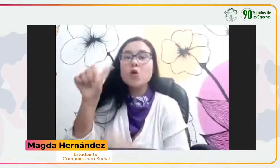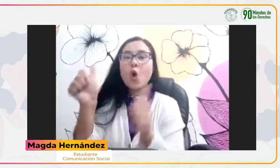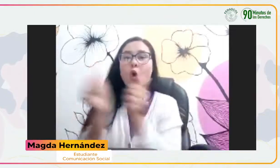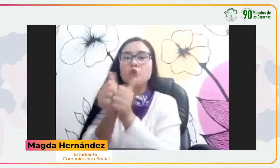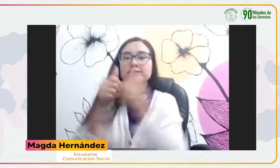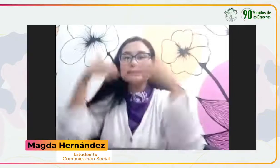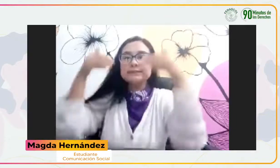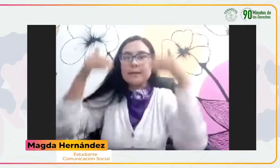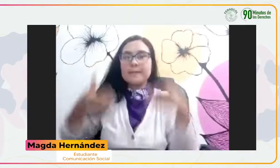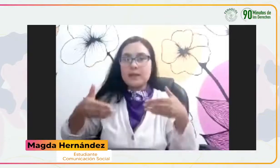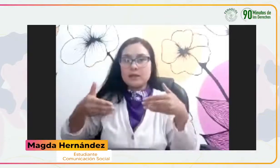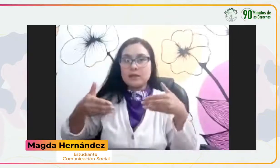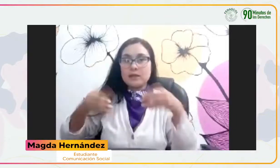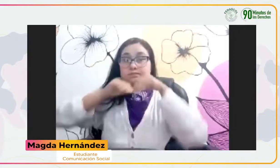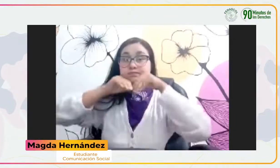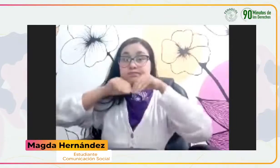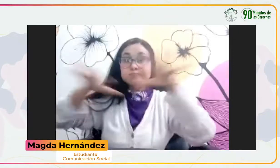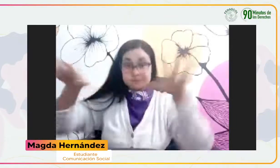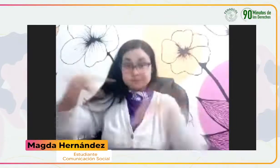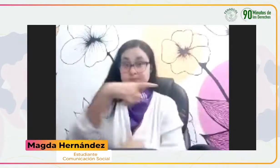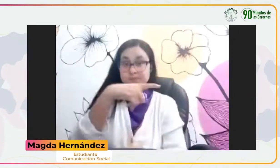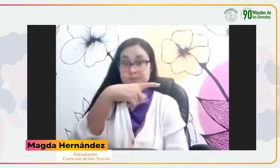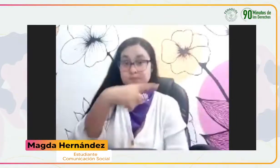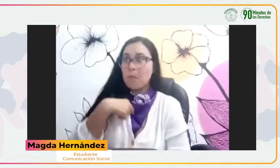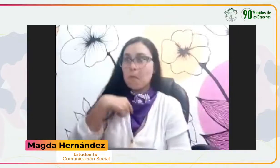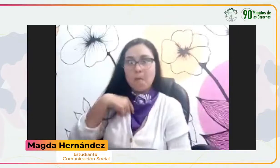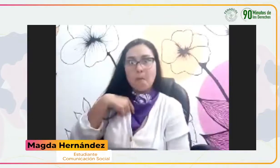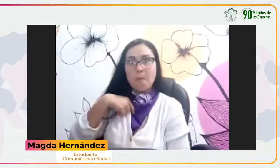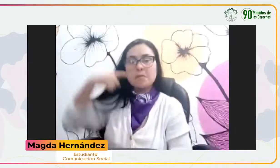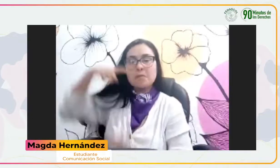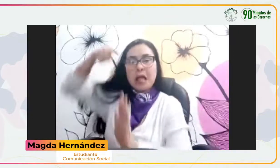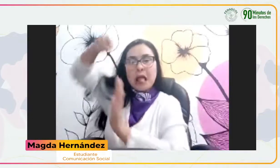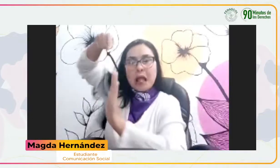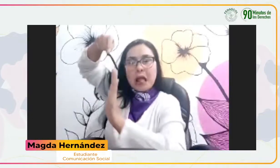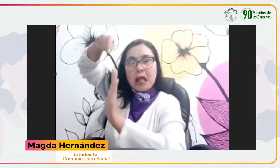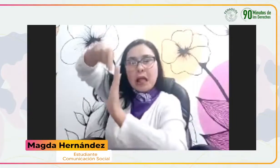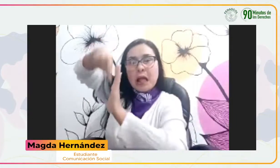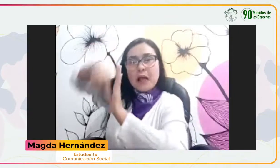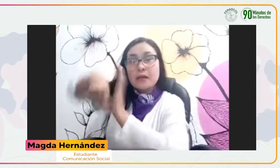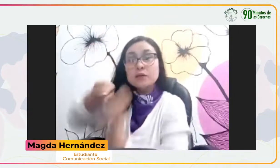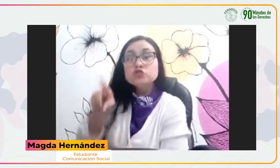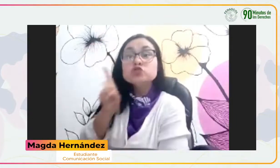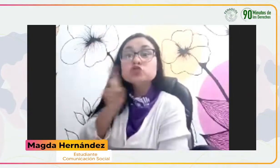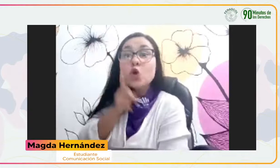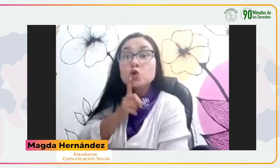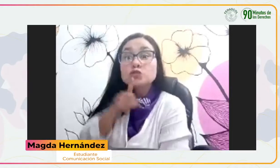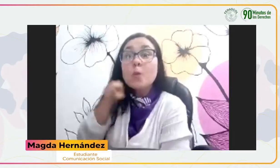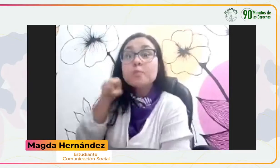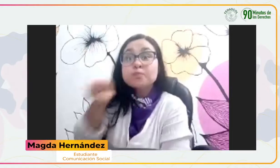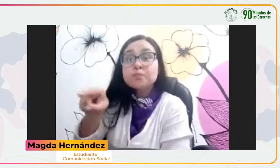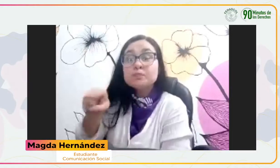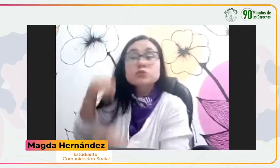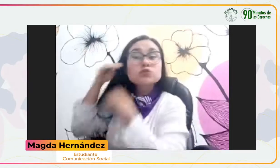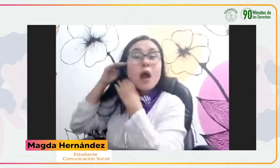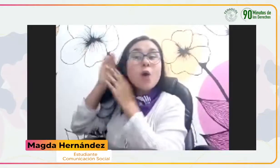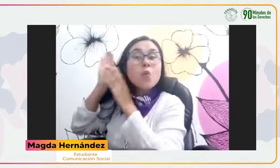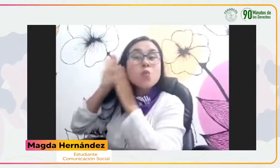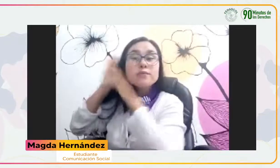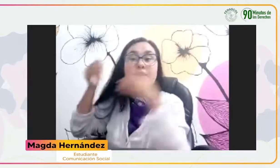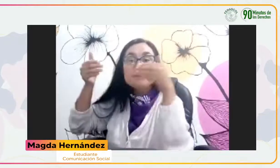no encontramos de pronto en específico este tema. Yo estuve investigando